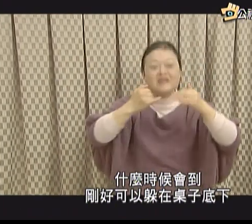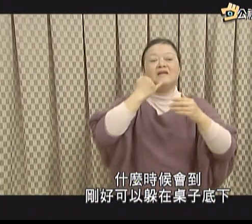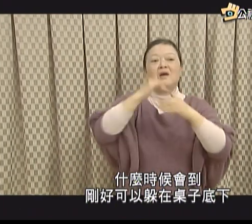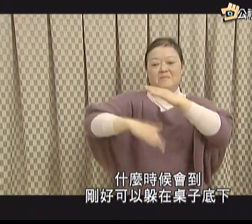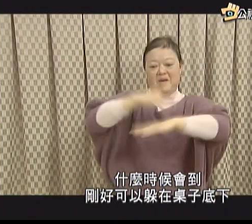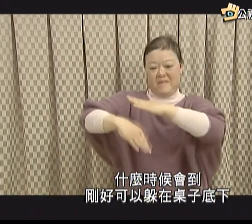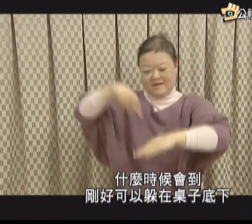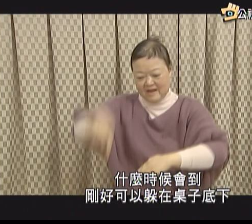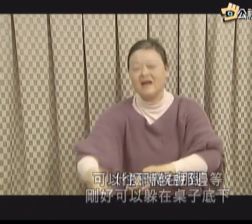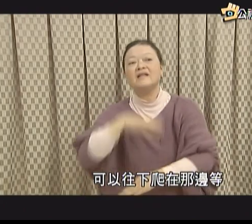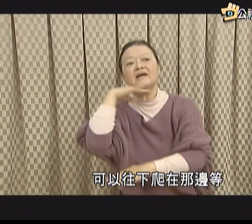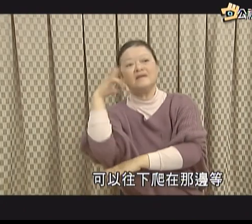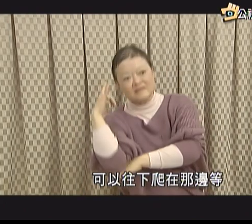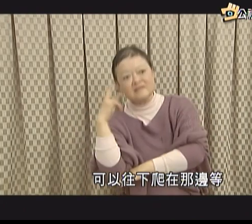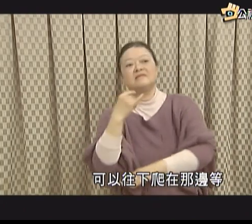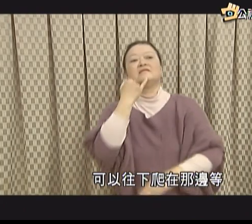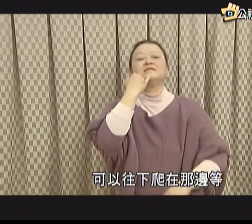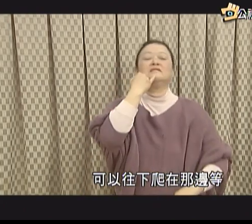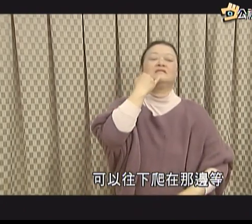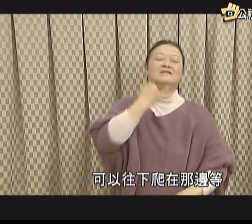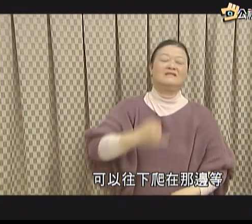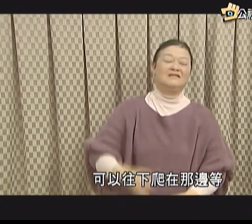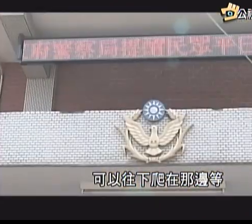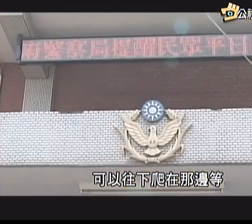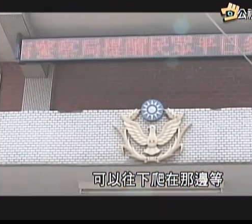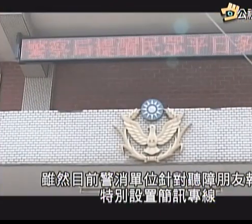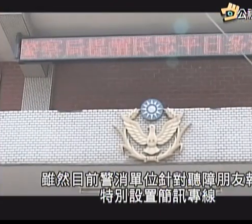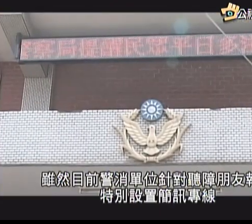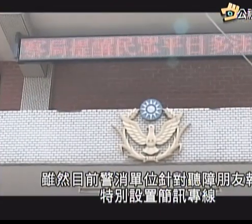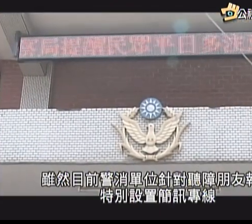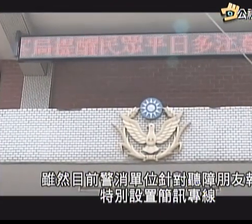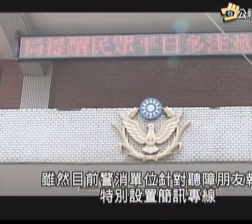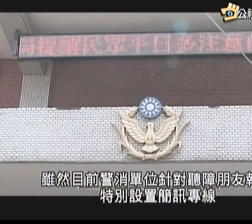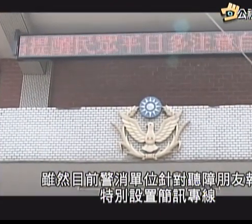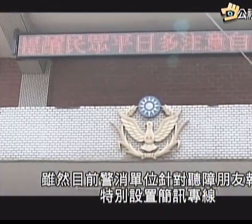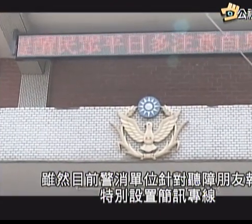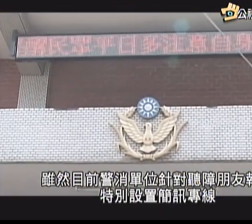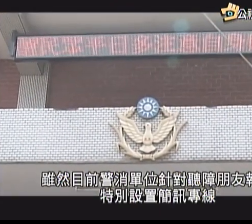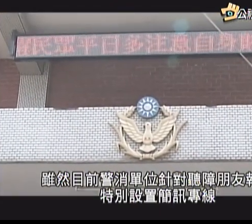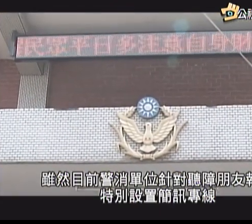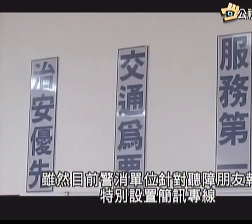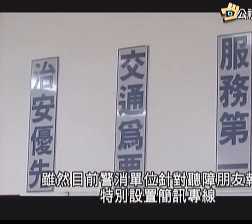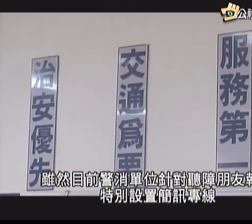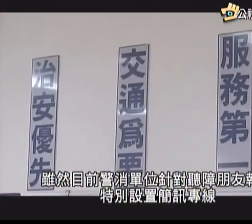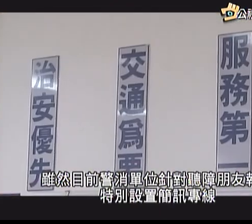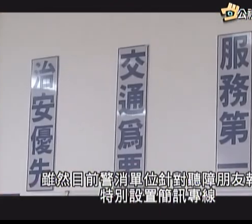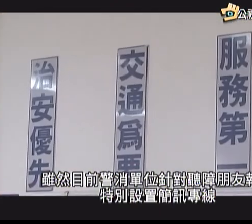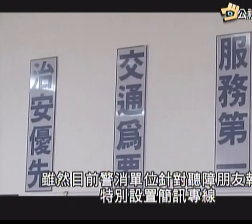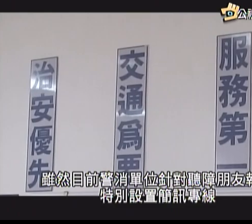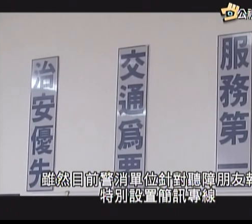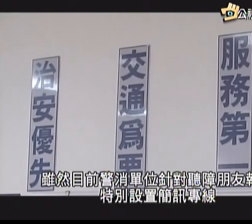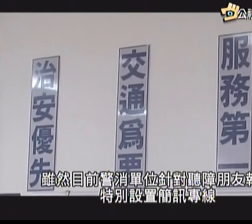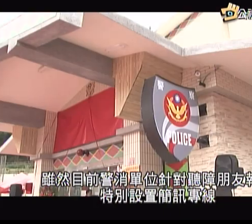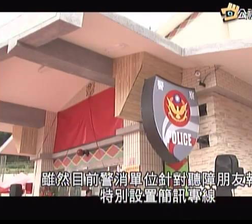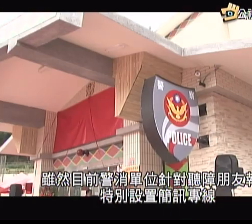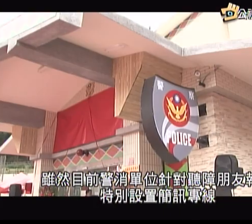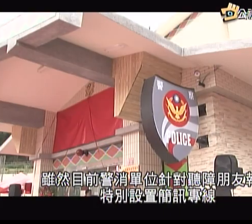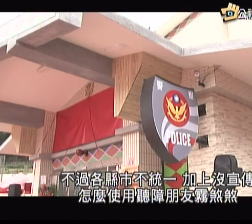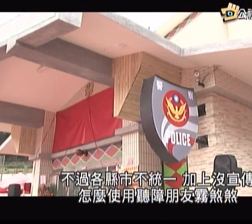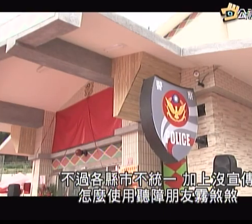底下，可以往下爬，在那里等。 虽然目前警消单位针对听障朋友报案特别设置简讯专线，不过各县市